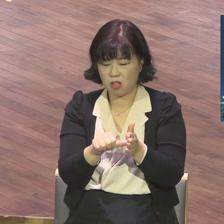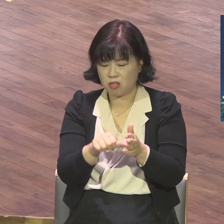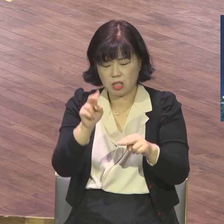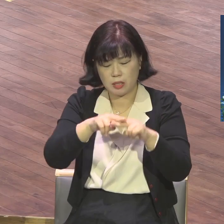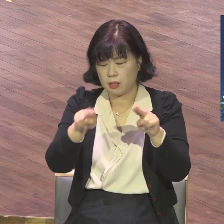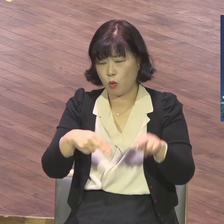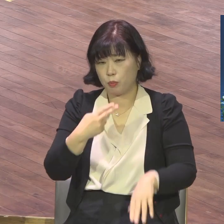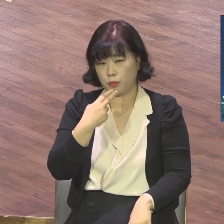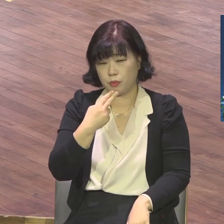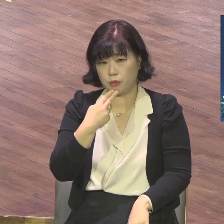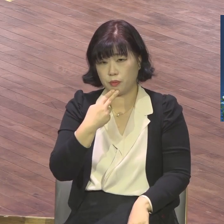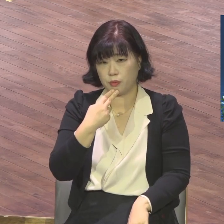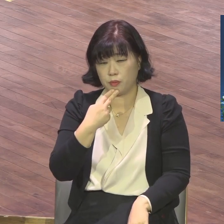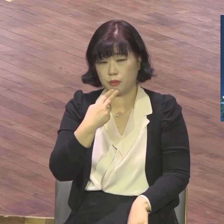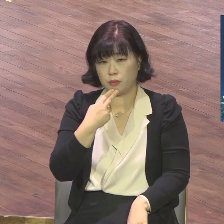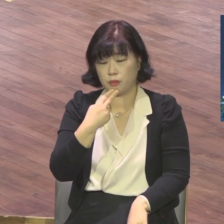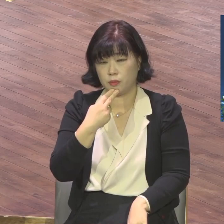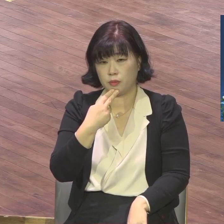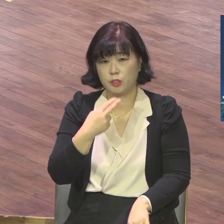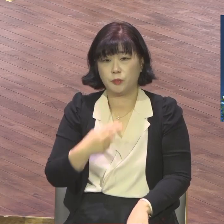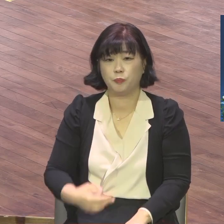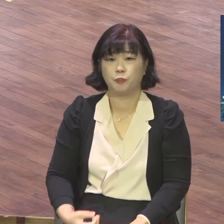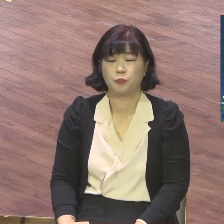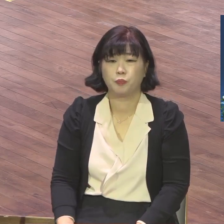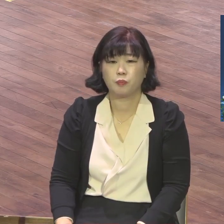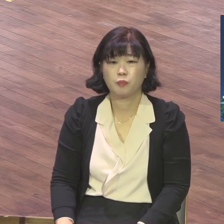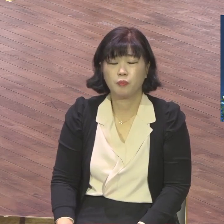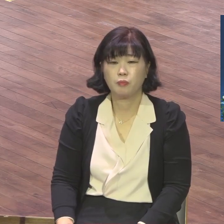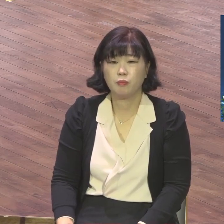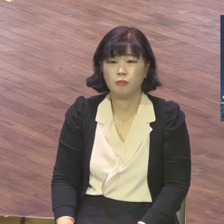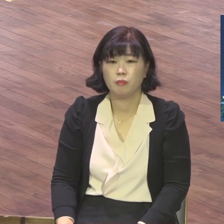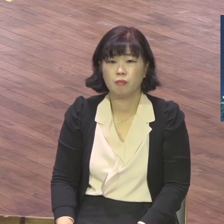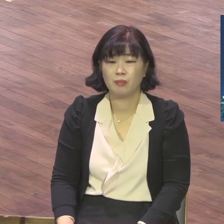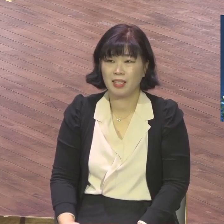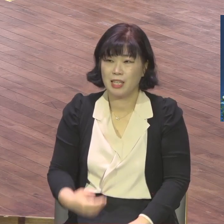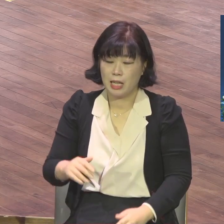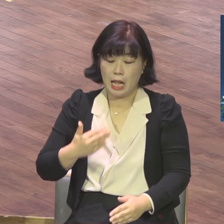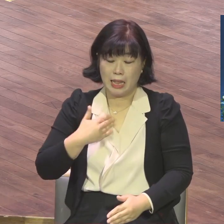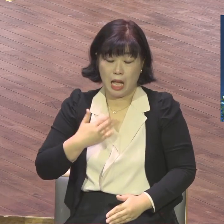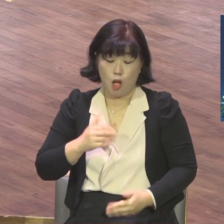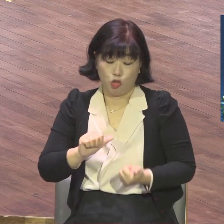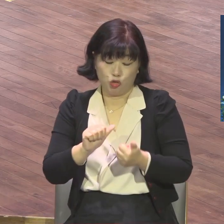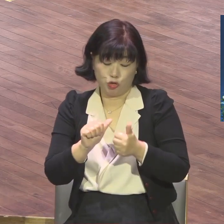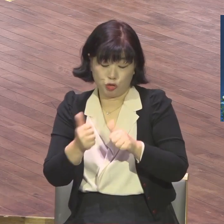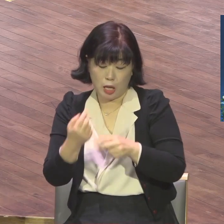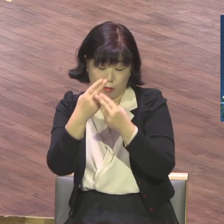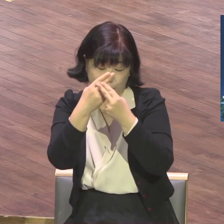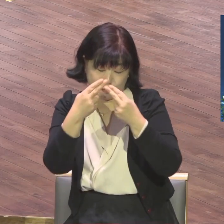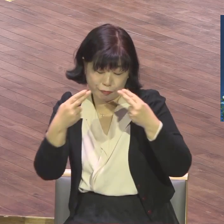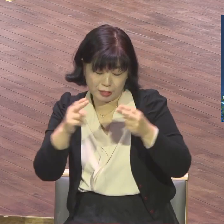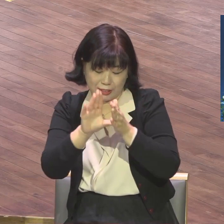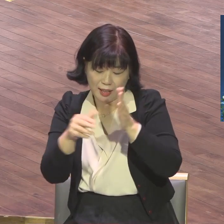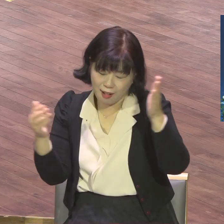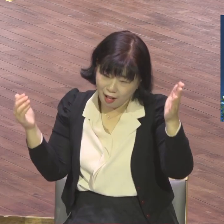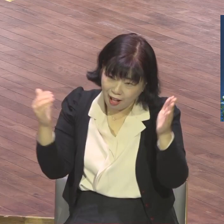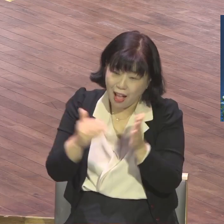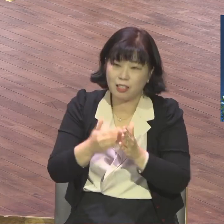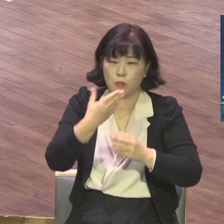복음 전가에서 전도하는데 무슨 은퇴가 있어요? 그까지 주의 앞에 설 때까지 보험 증거해야지. 아멘.